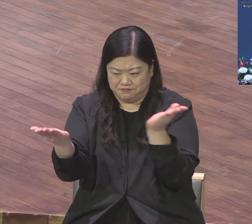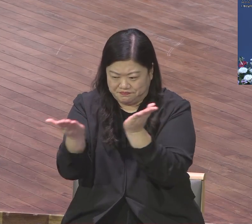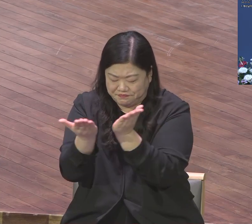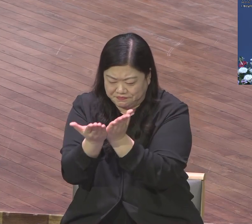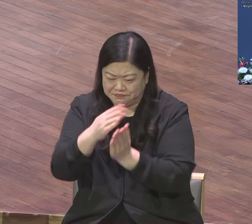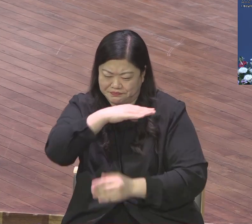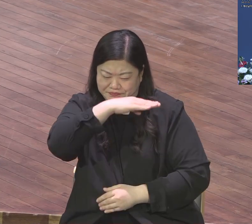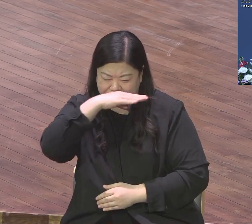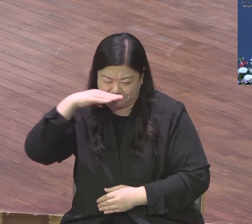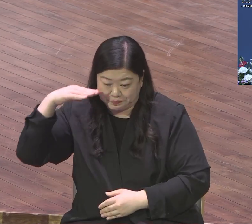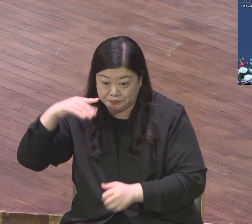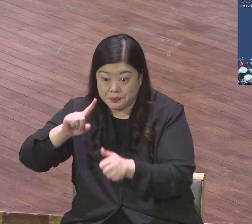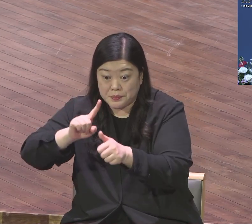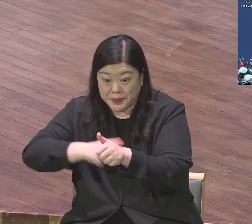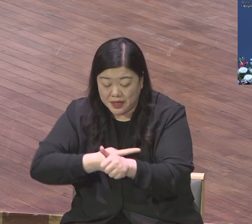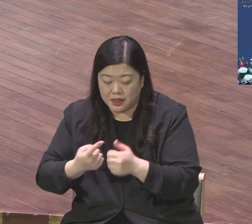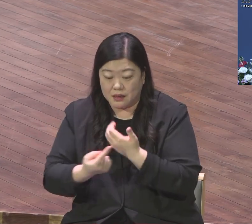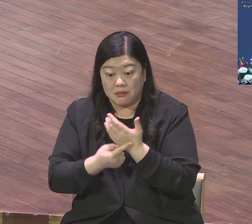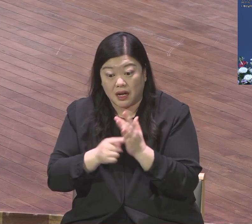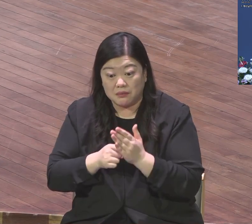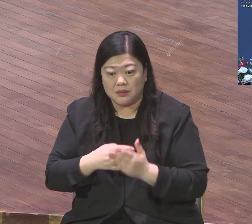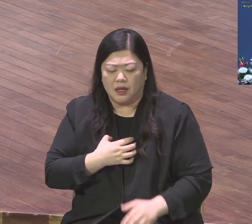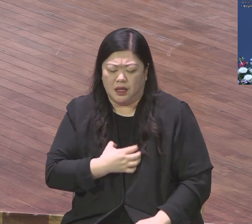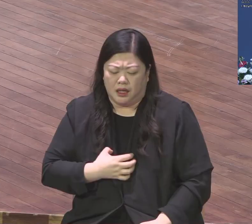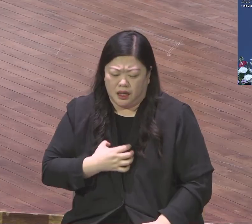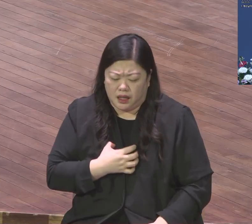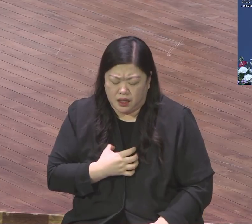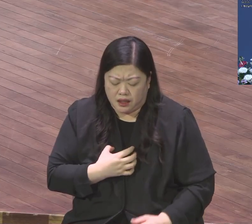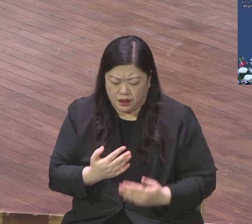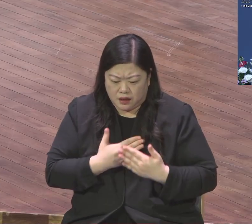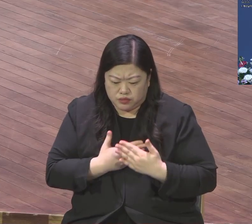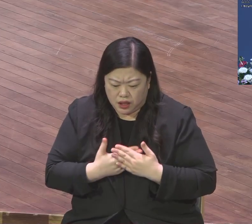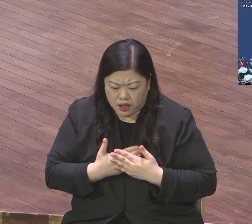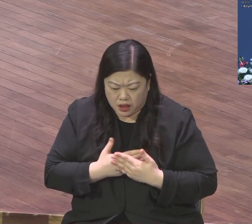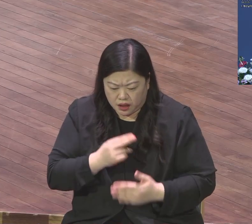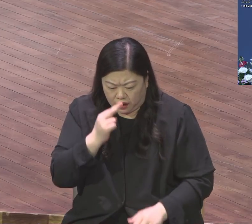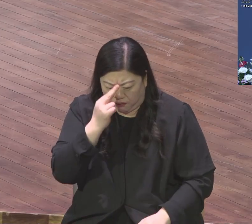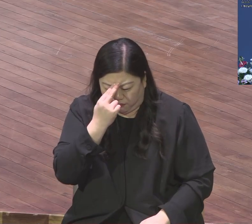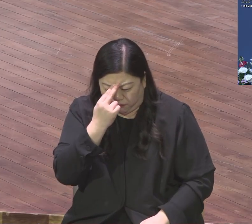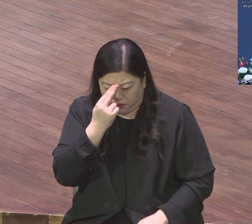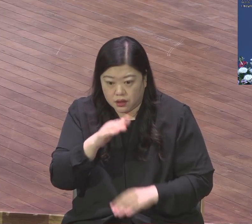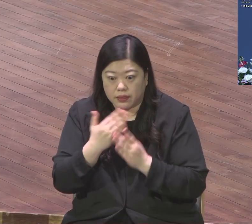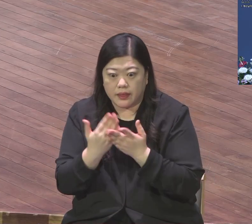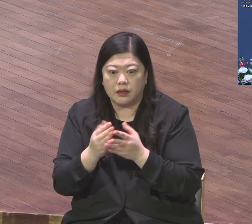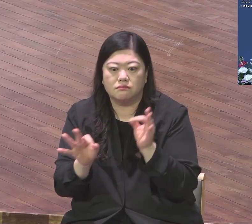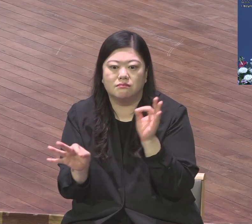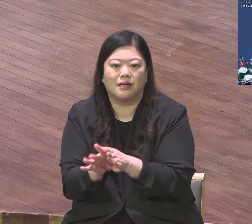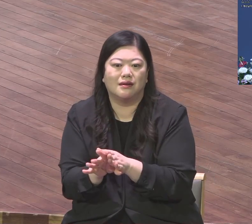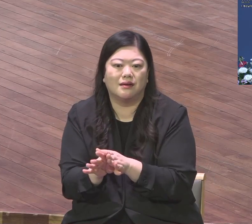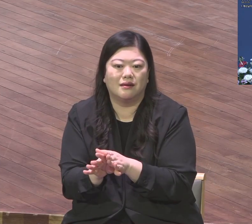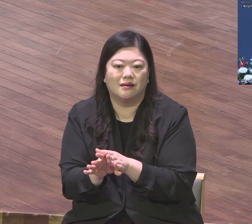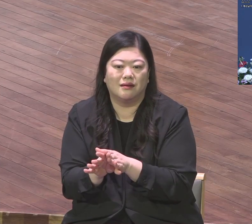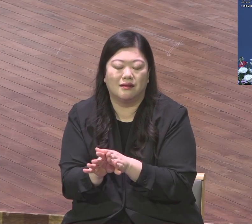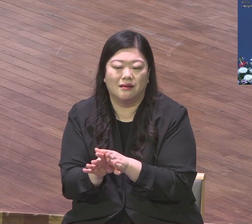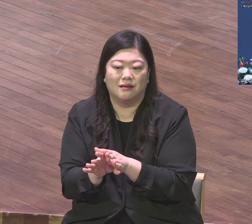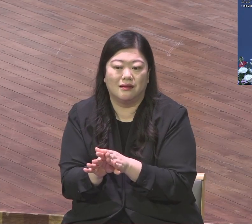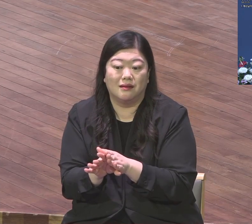근심, 걱정, 불안, 조조, 두려움 이런 것이 발부질 틈이 없어야 돼요.